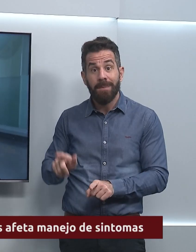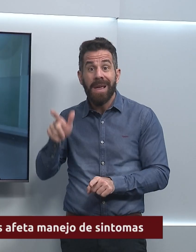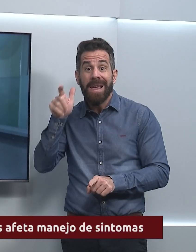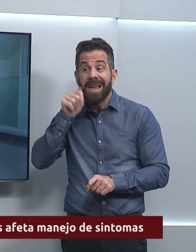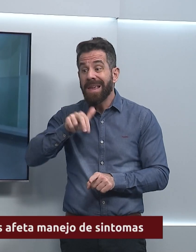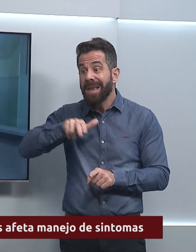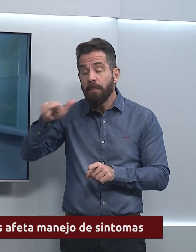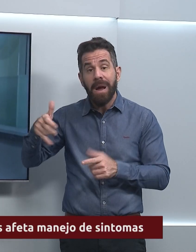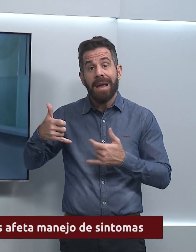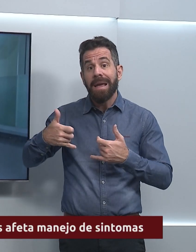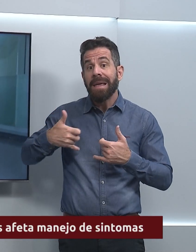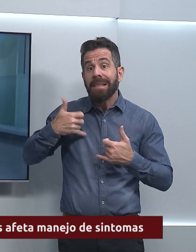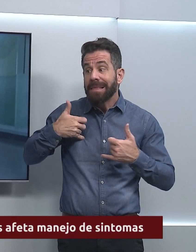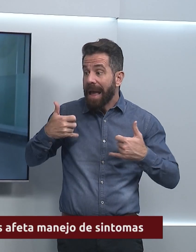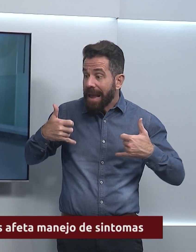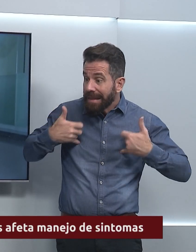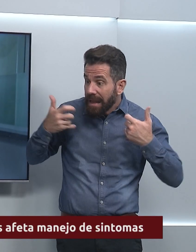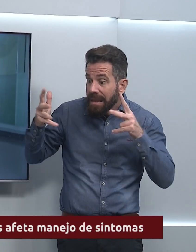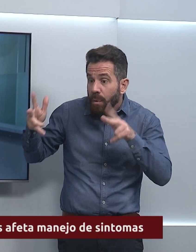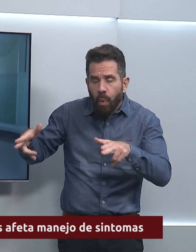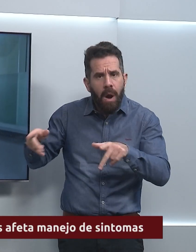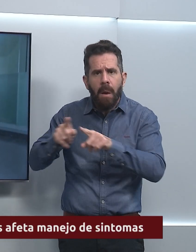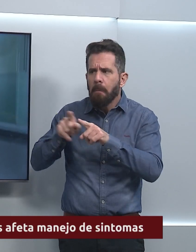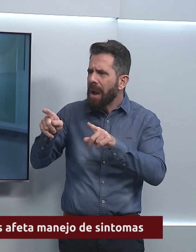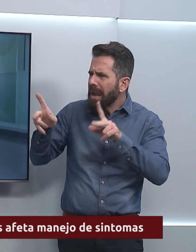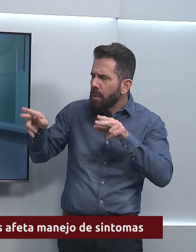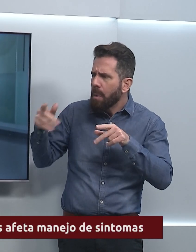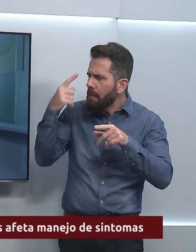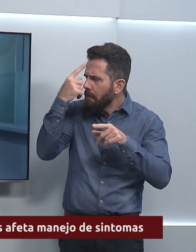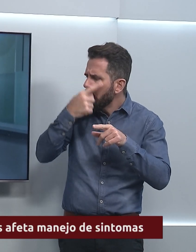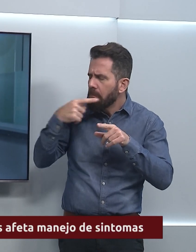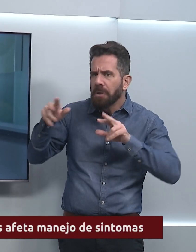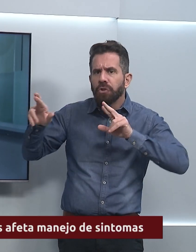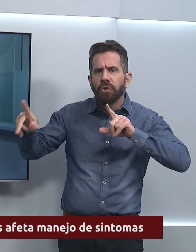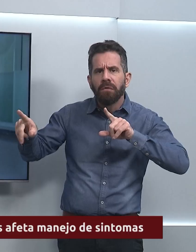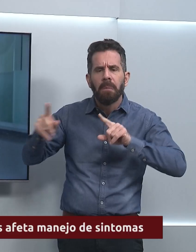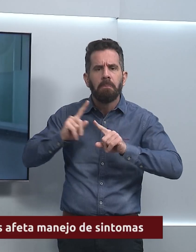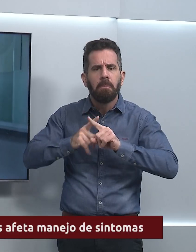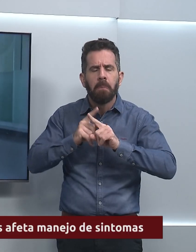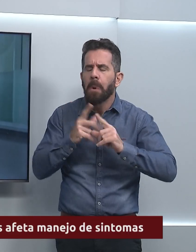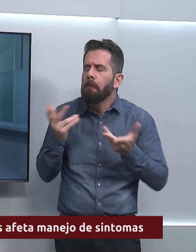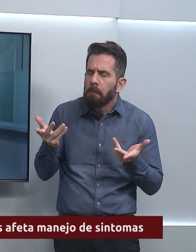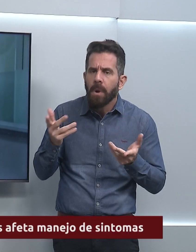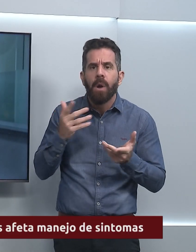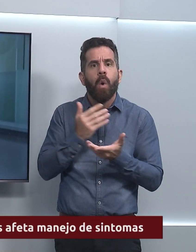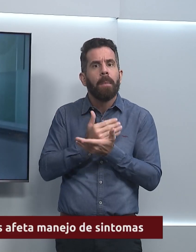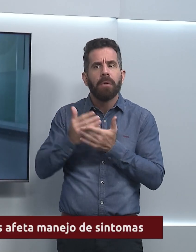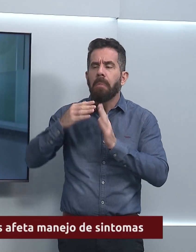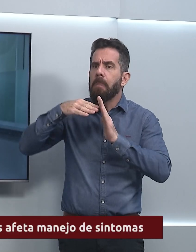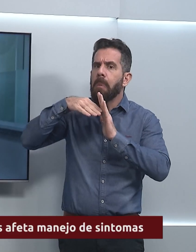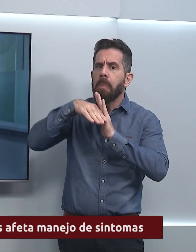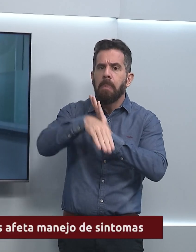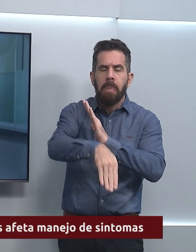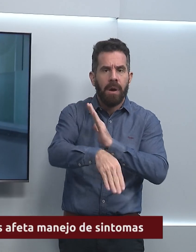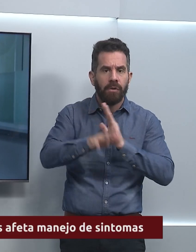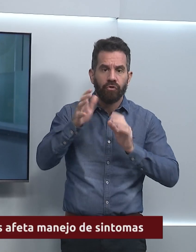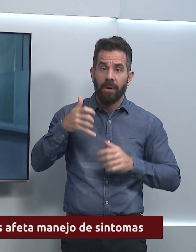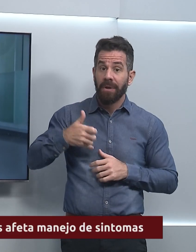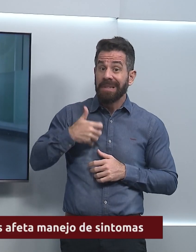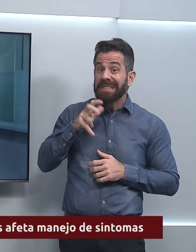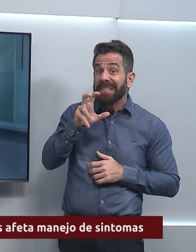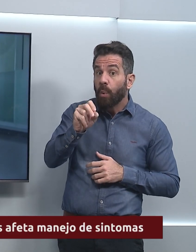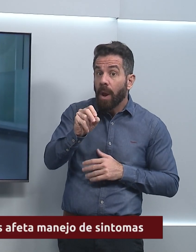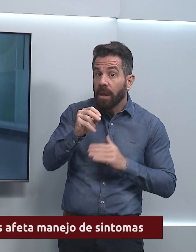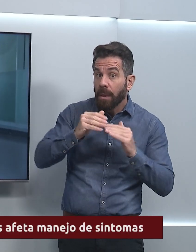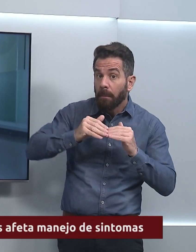de idade, ela não apresentava os mesmos sinais. E isso foi agravando. Em seguida, isso quando eu completei 50